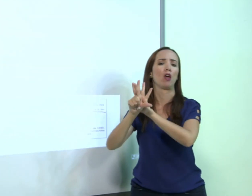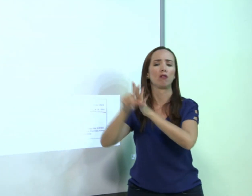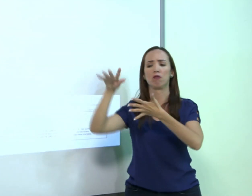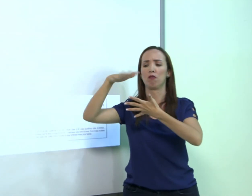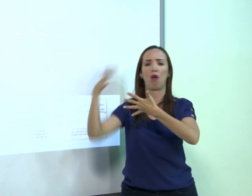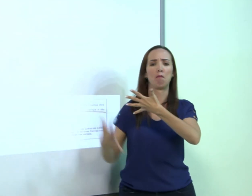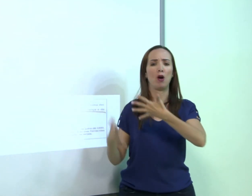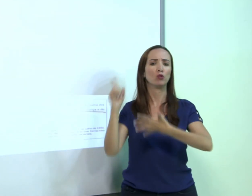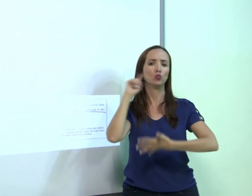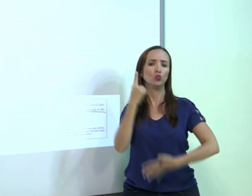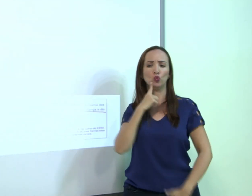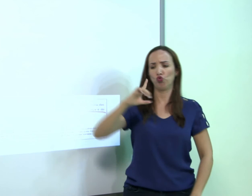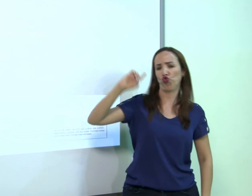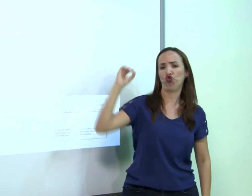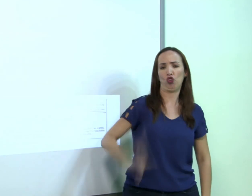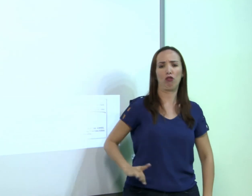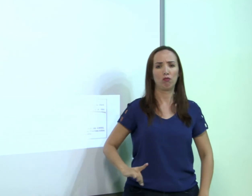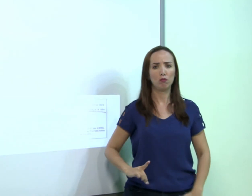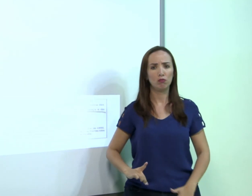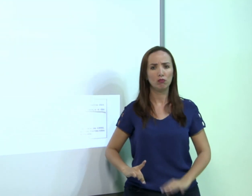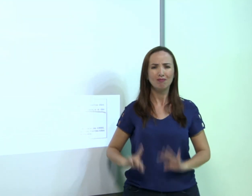caso vocês coloquem ali a lei de Libras,